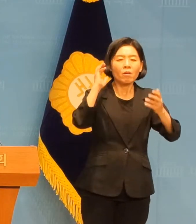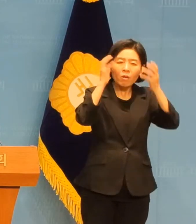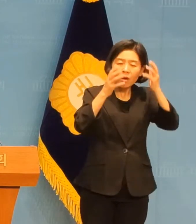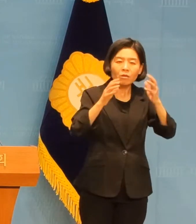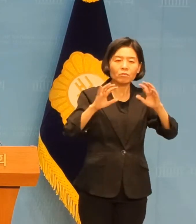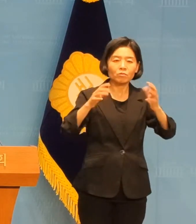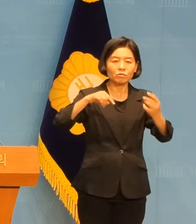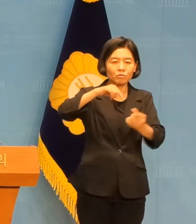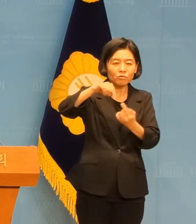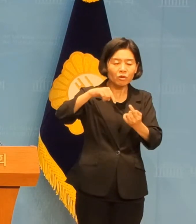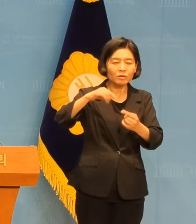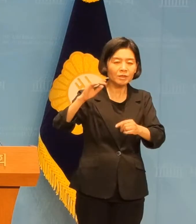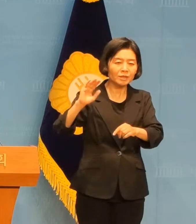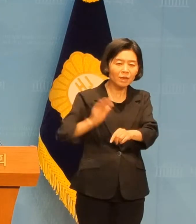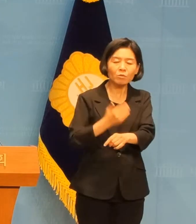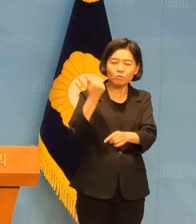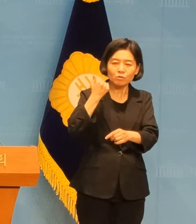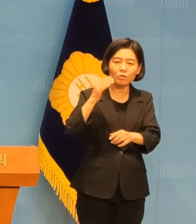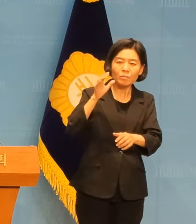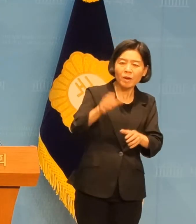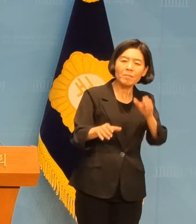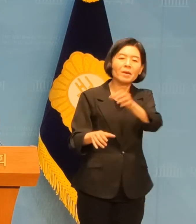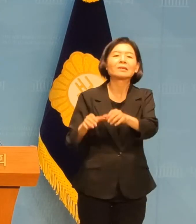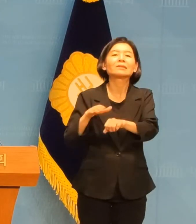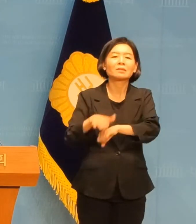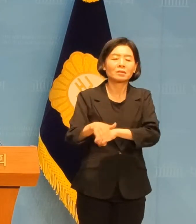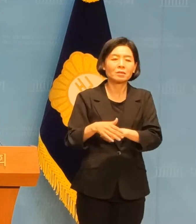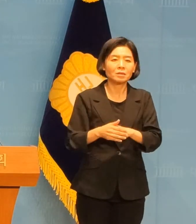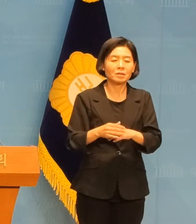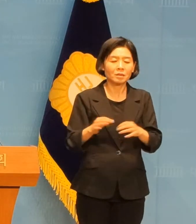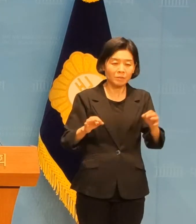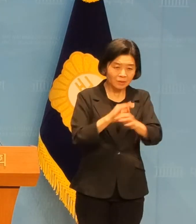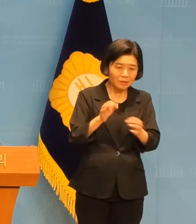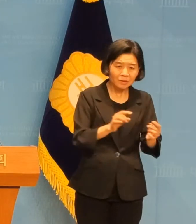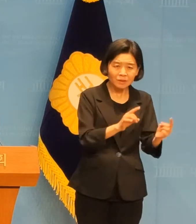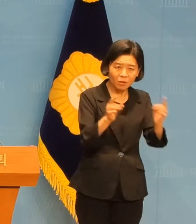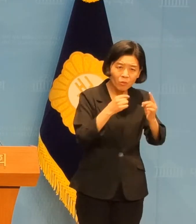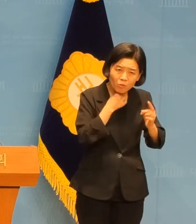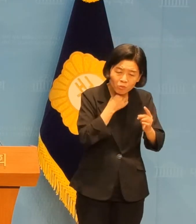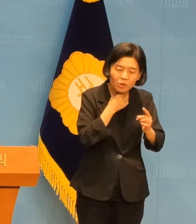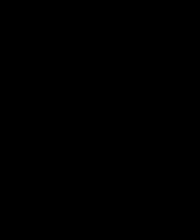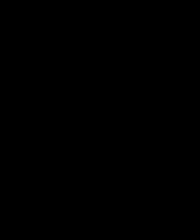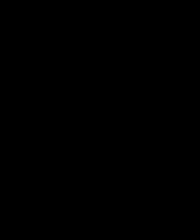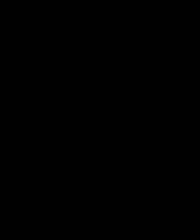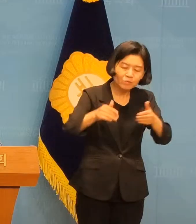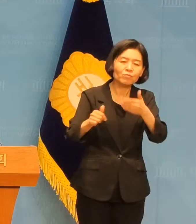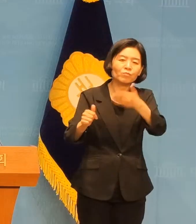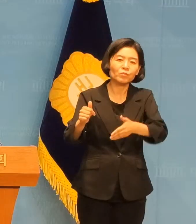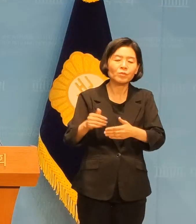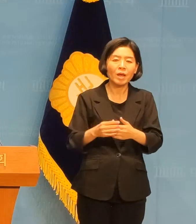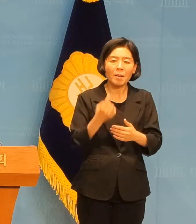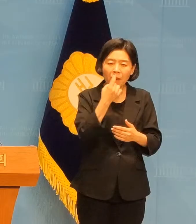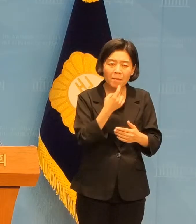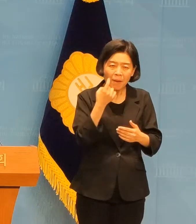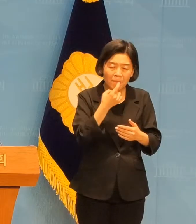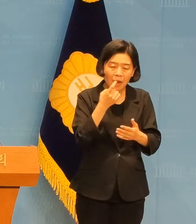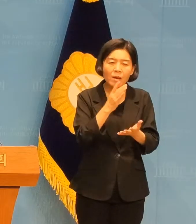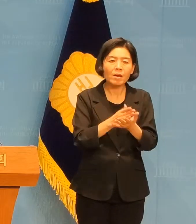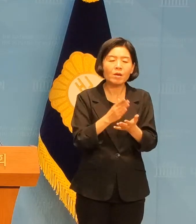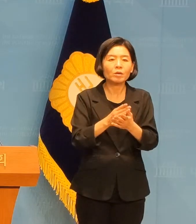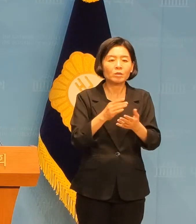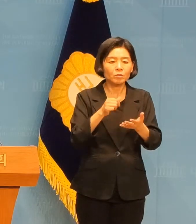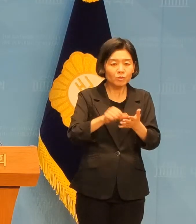서로에게 떠넘기는 행태입니다. 민생, 국민들의 삶으로 돌아오십시오. 민생이 아니라